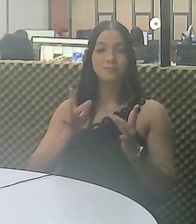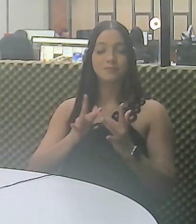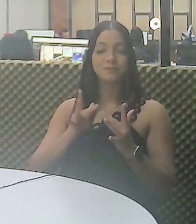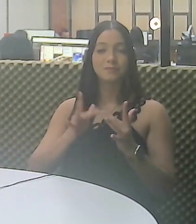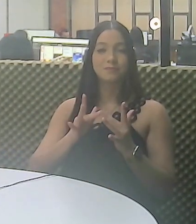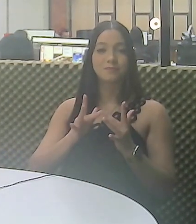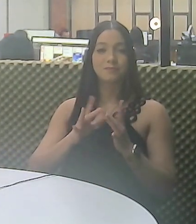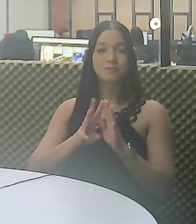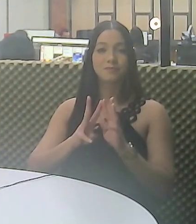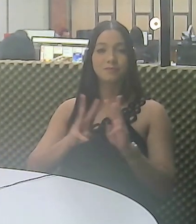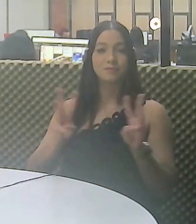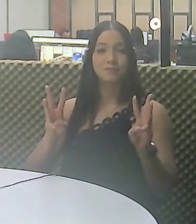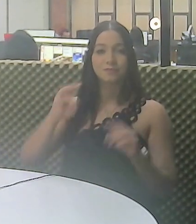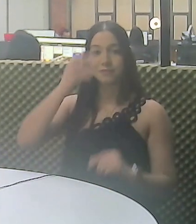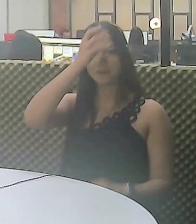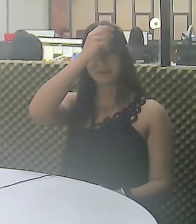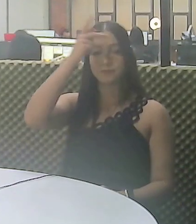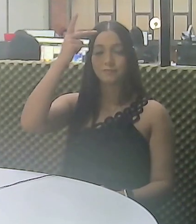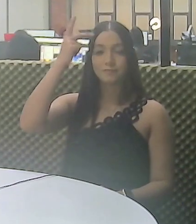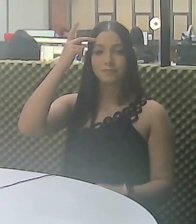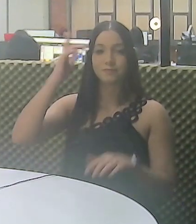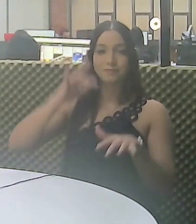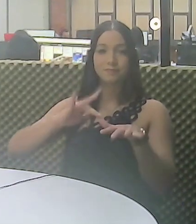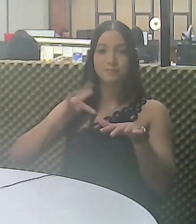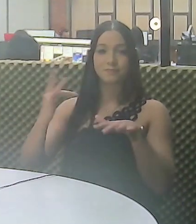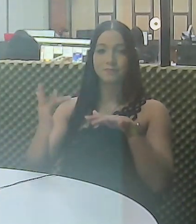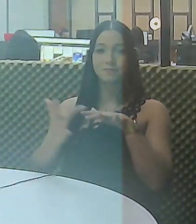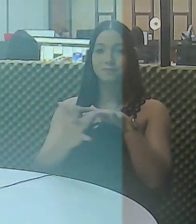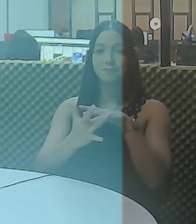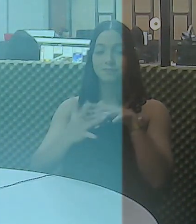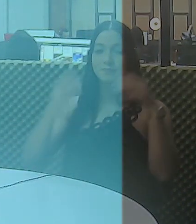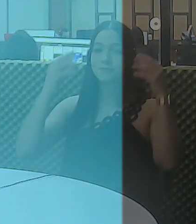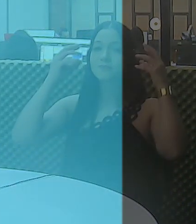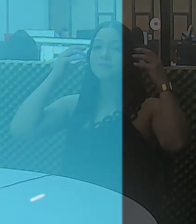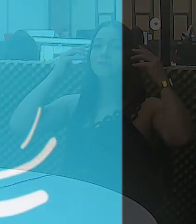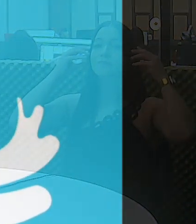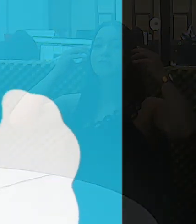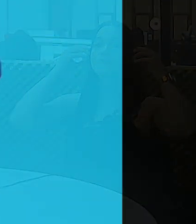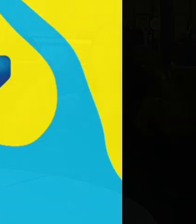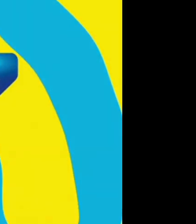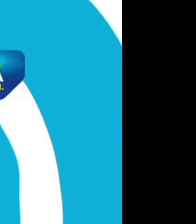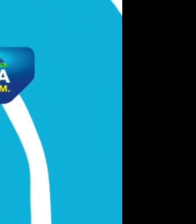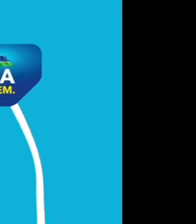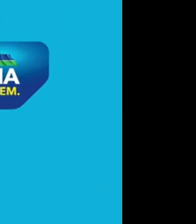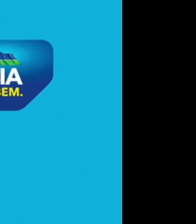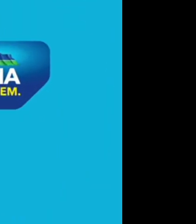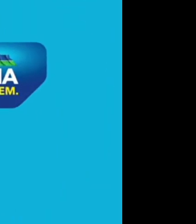Continue conosco no portal da Prefeitura e nas redes sociais.